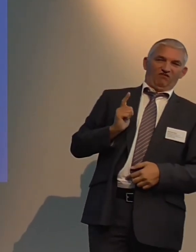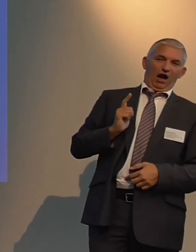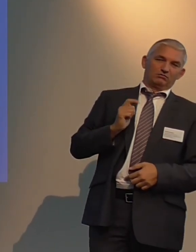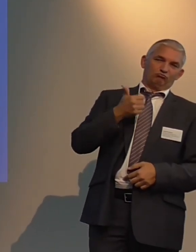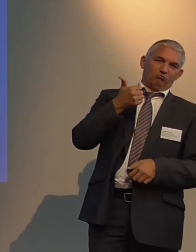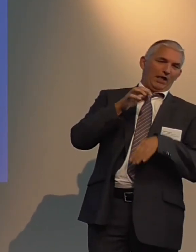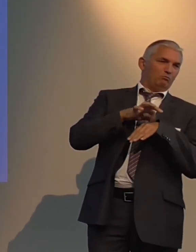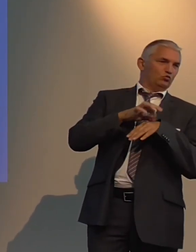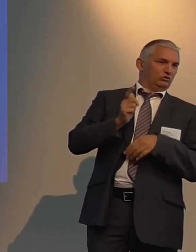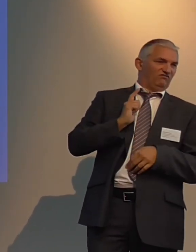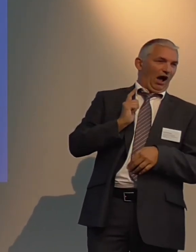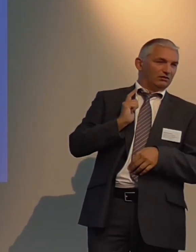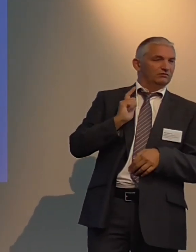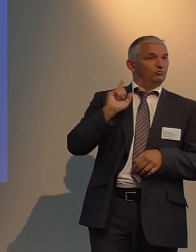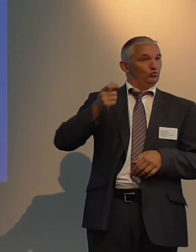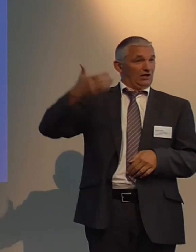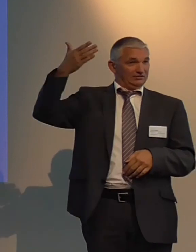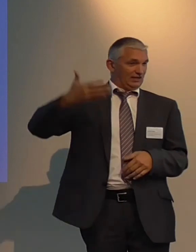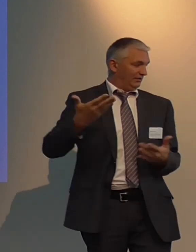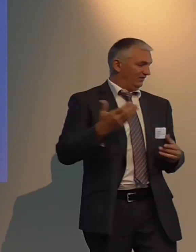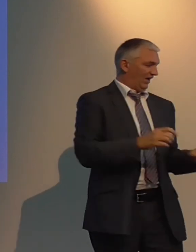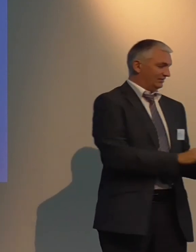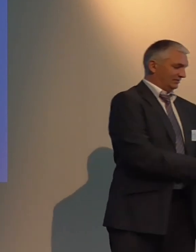deutscher Gebärdensprache. Man muss dann immer noch ein bisschen warten.